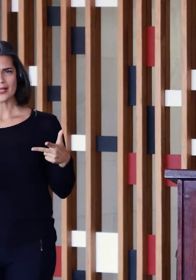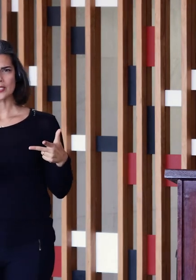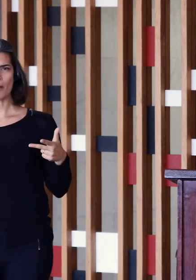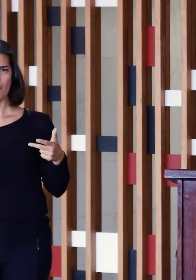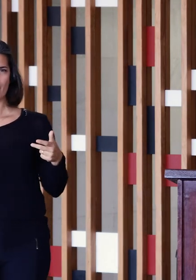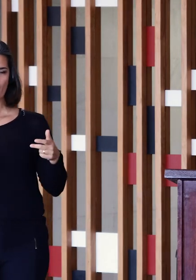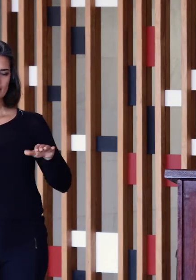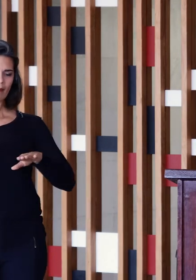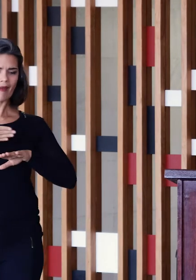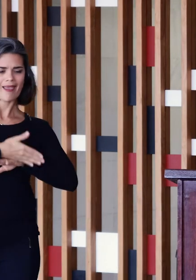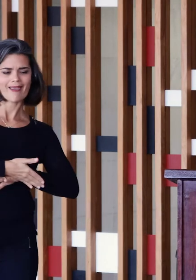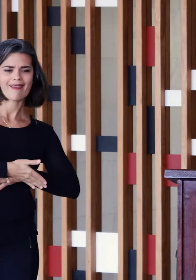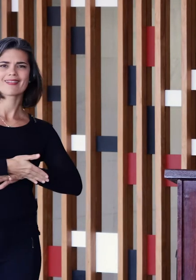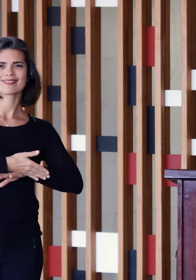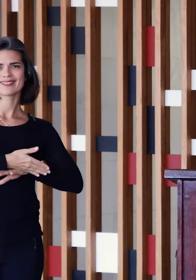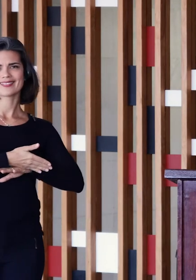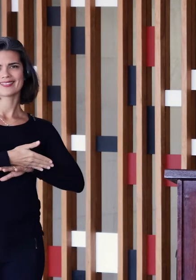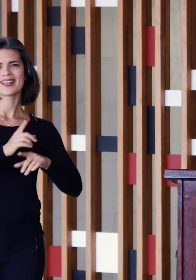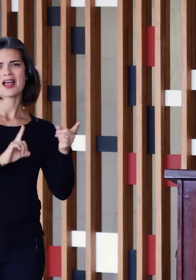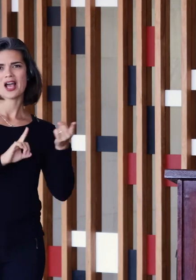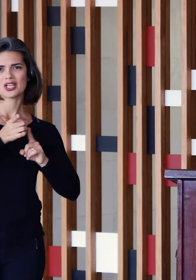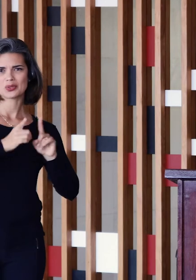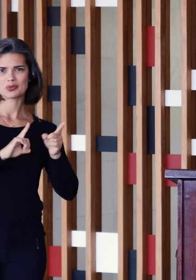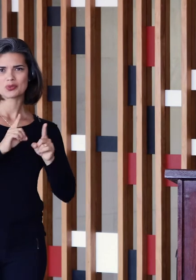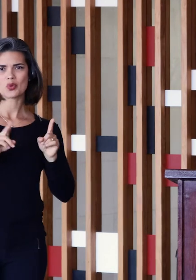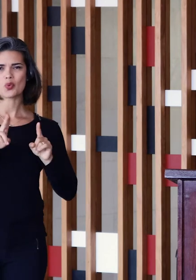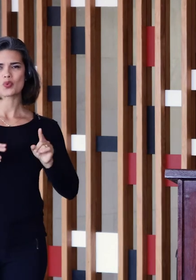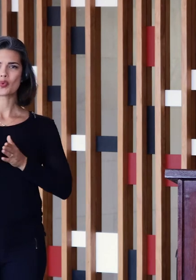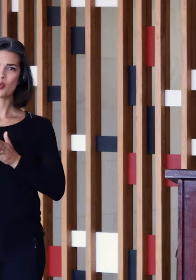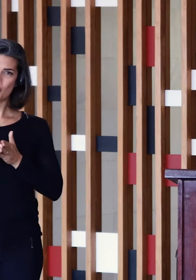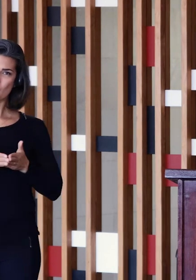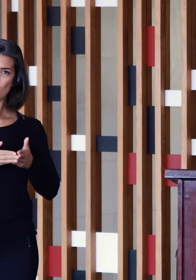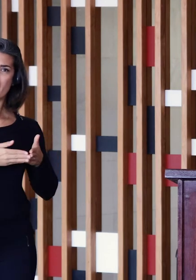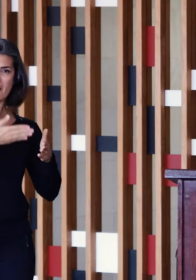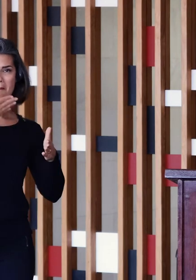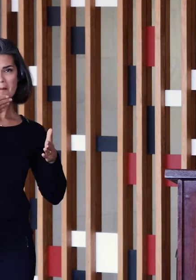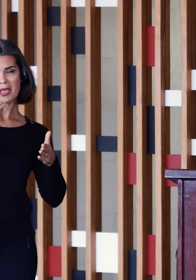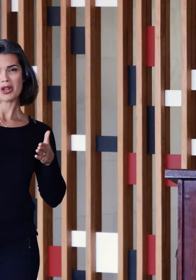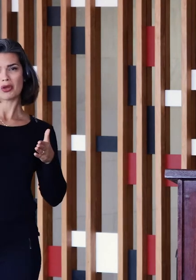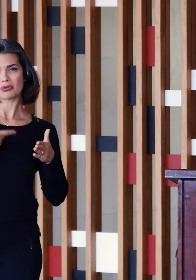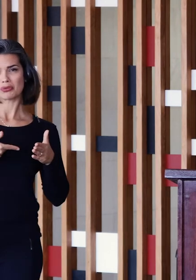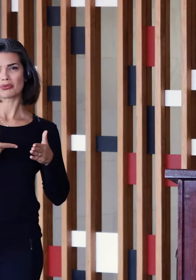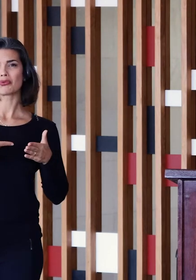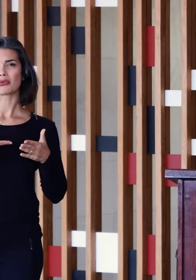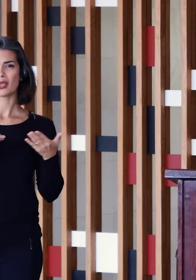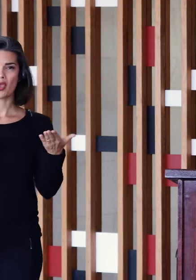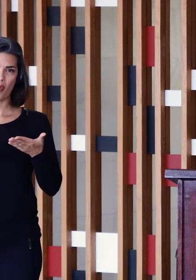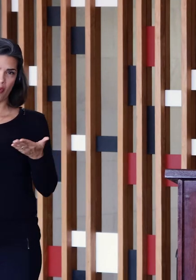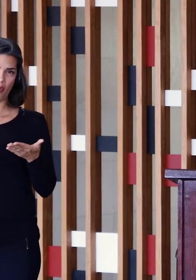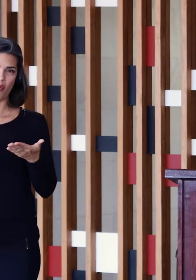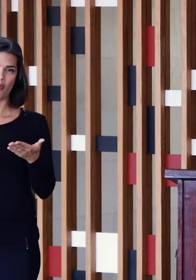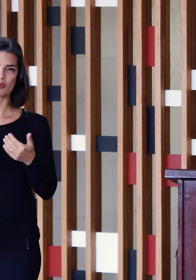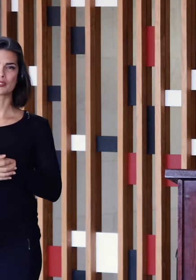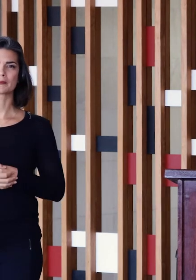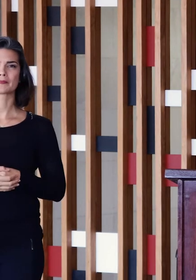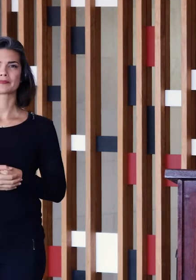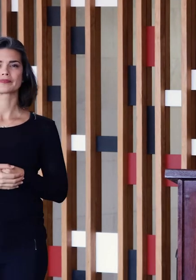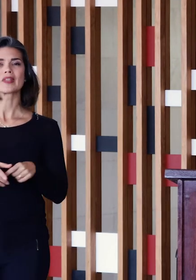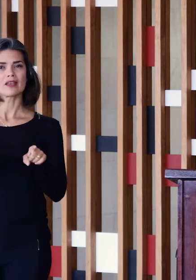las costas del Pacífico en mucho mejores condiciones que las que se efectúan hoy día. Y también, por